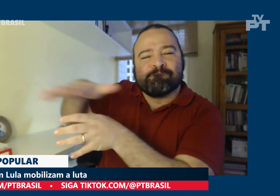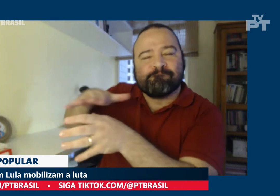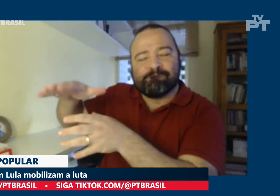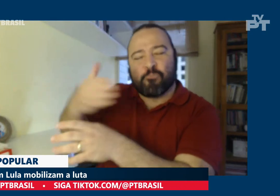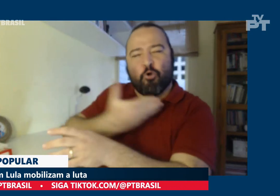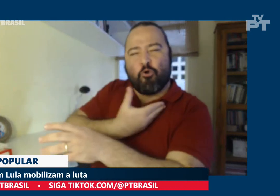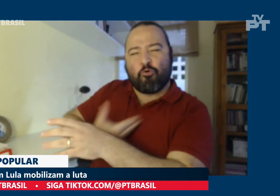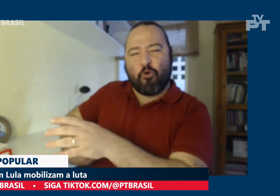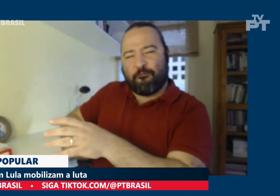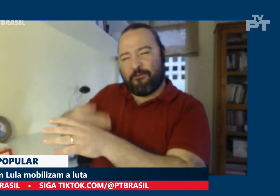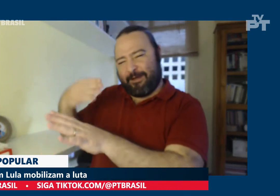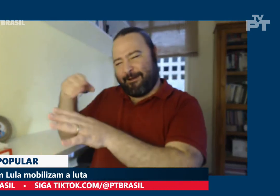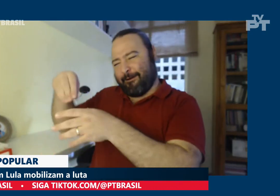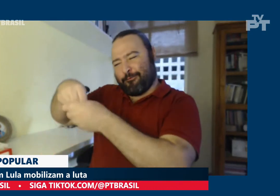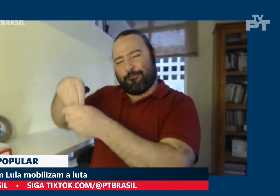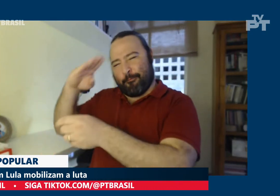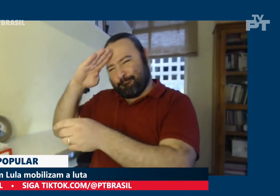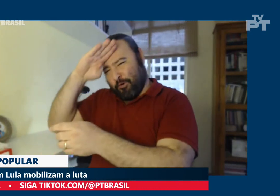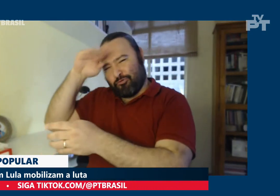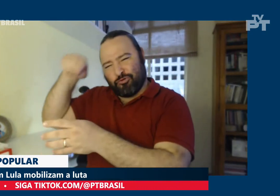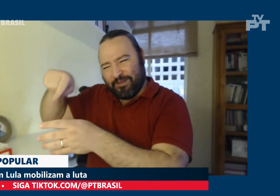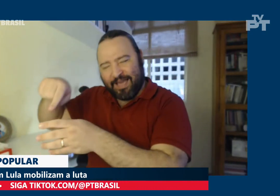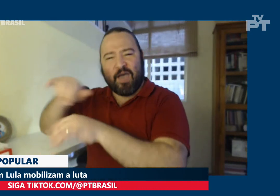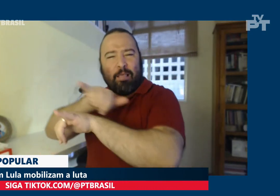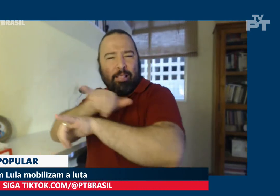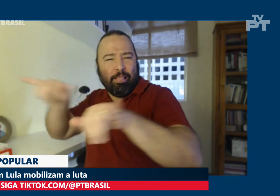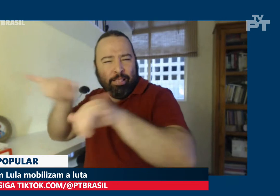com o objetivo de